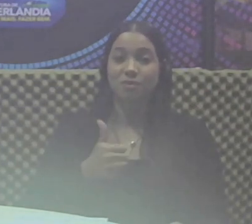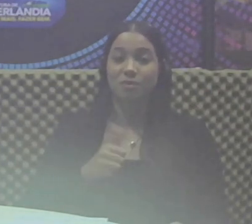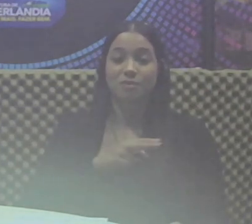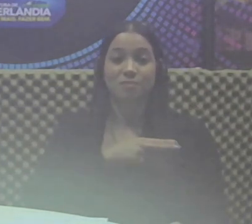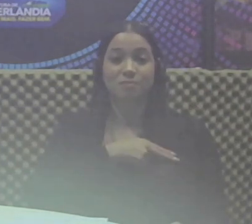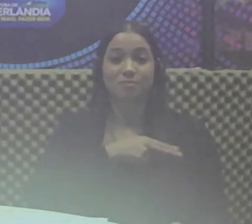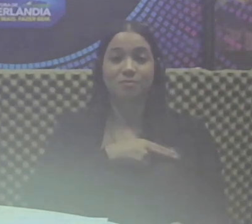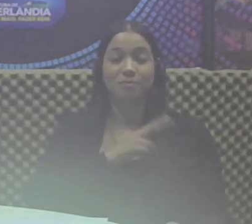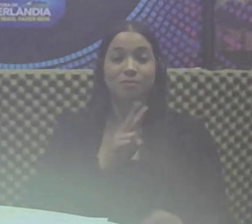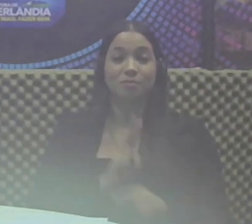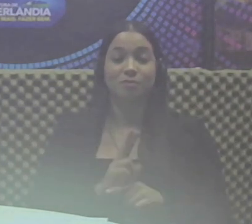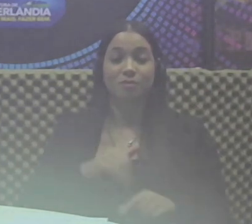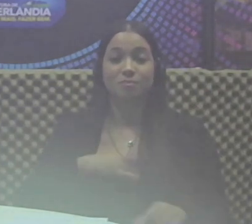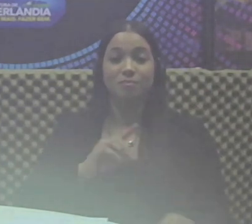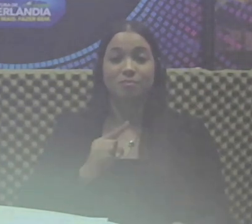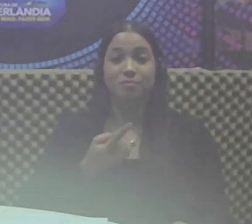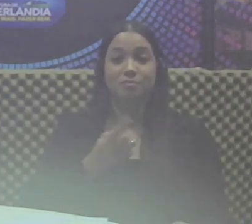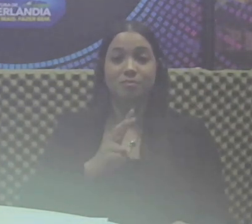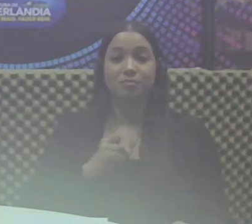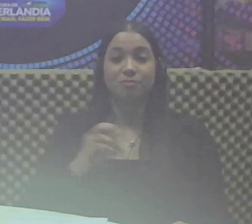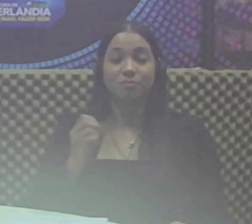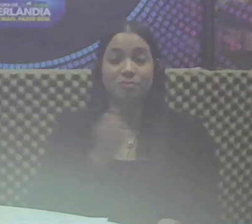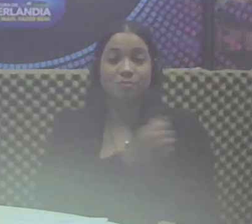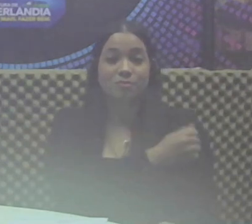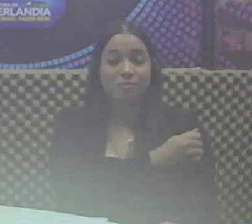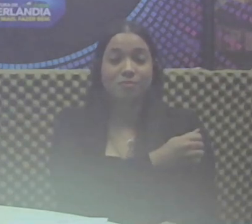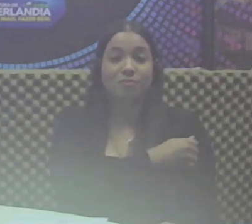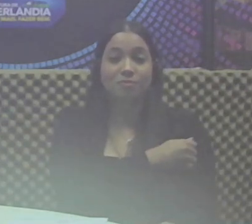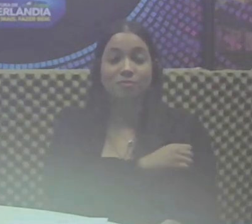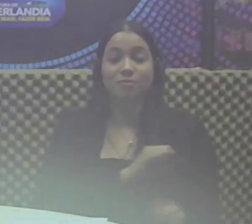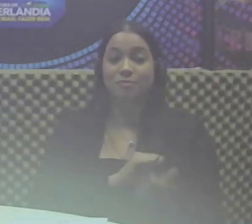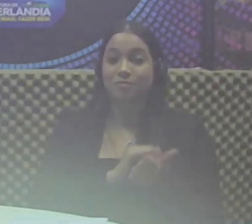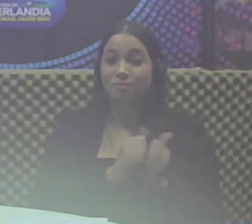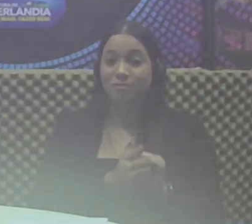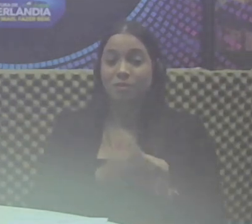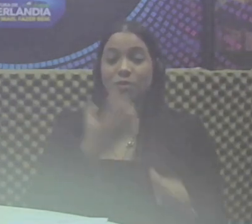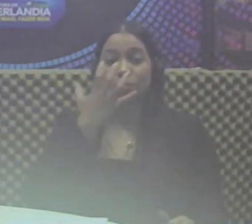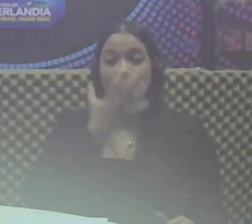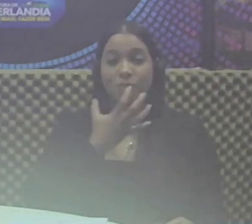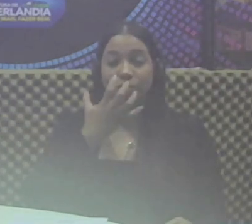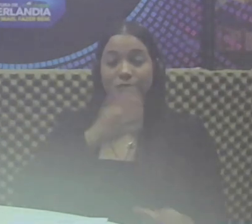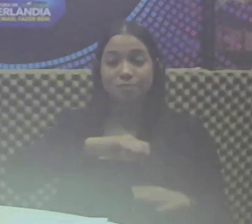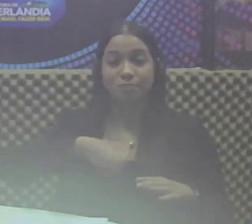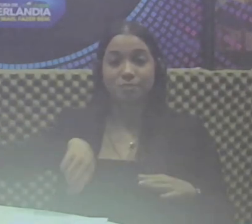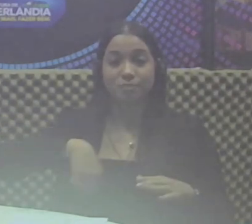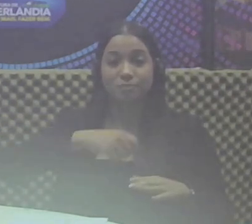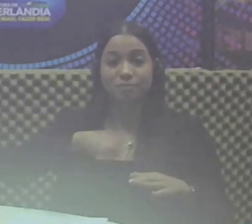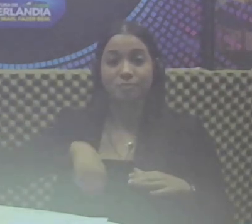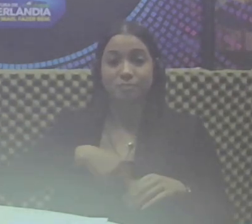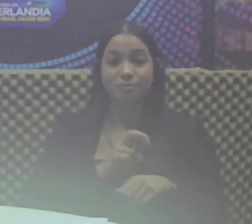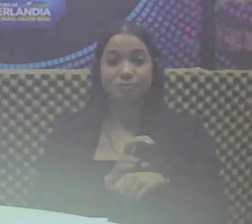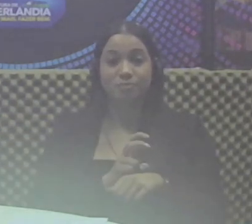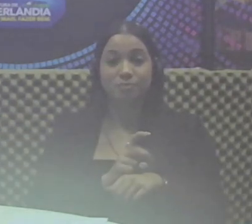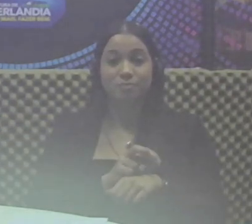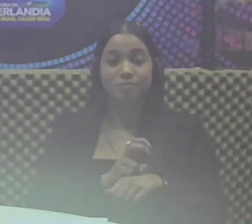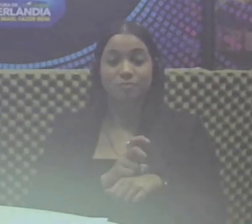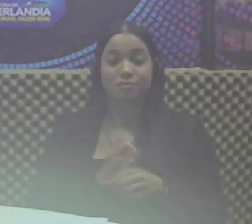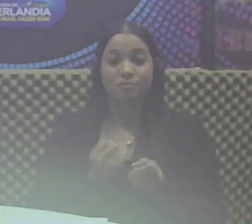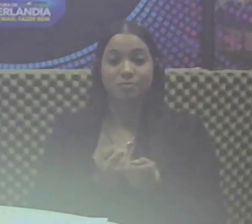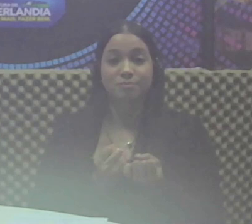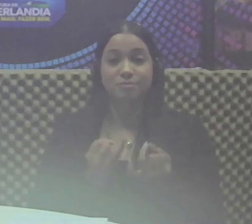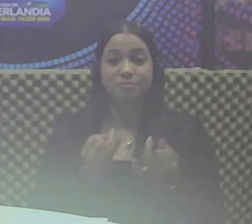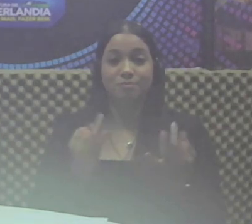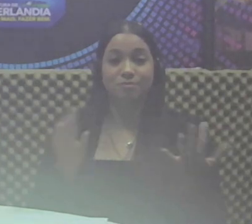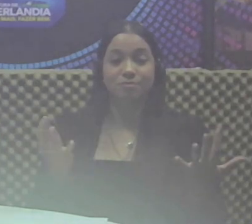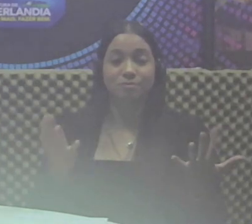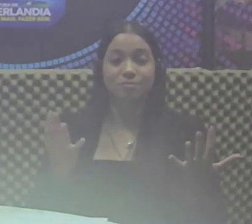naica que cuidam de mais de 15 crianças e adolescentes tem esporte música Oficina de mini chefe robótica